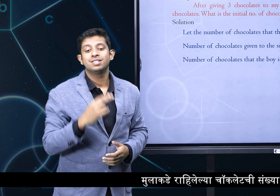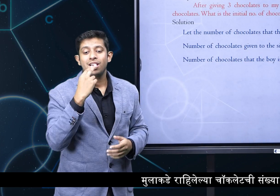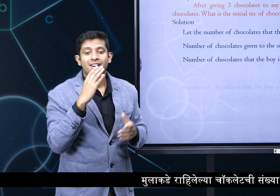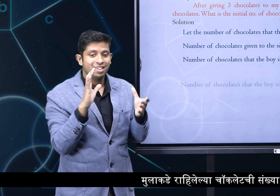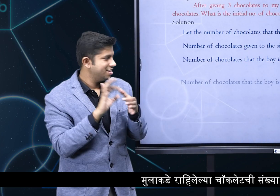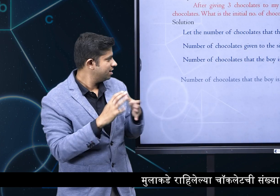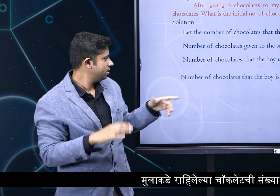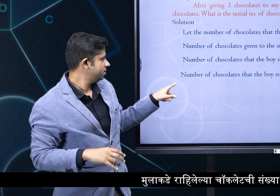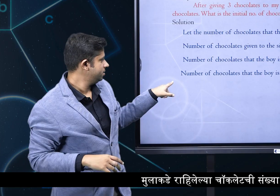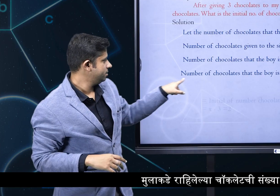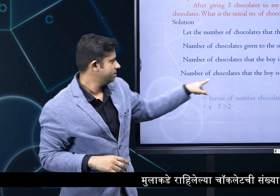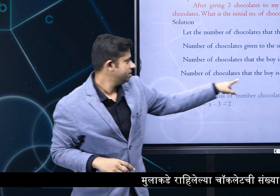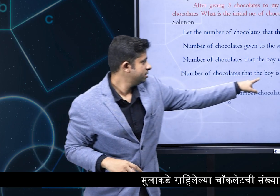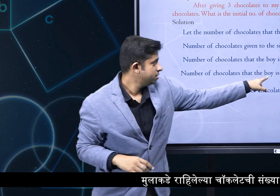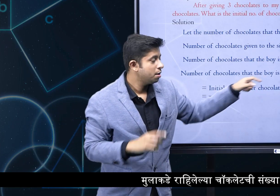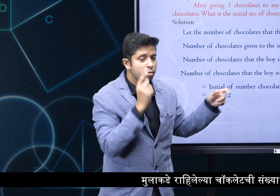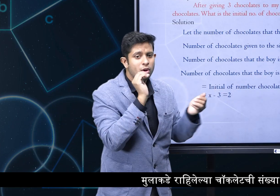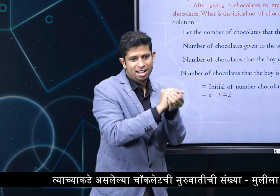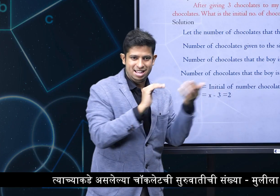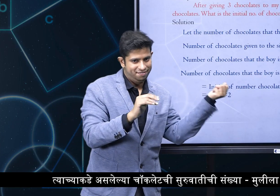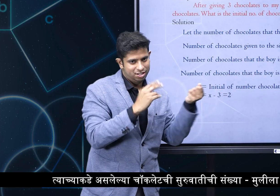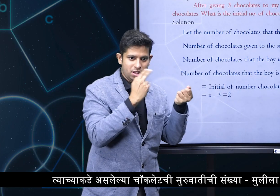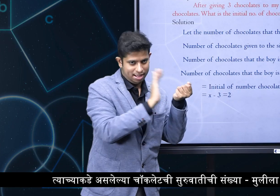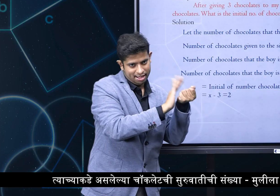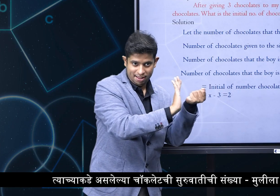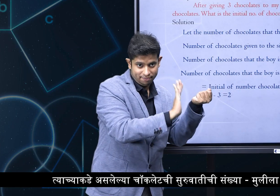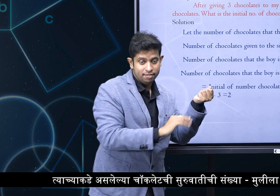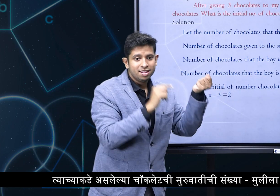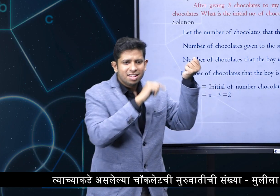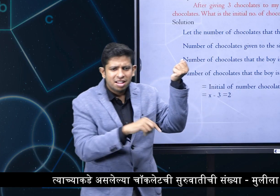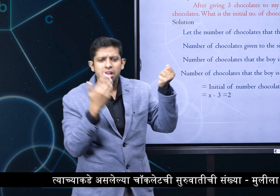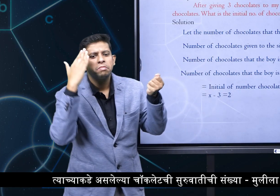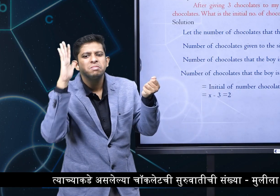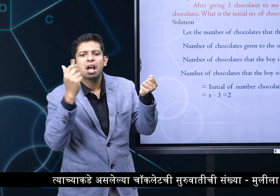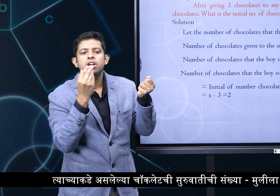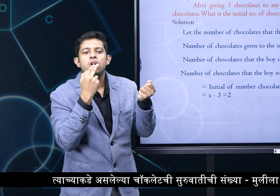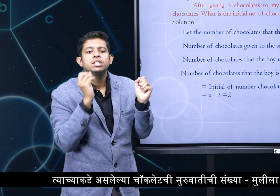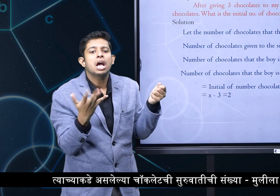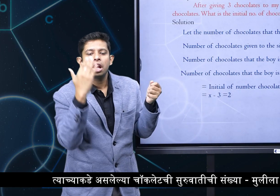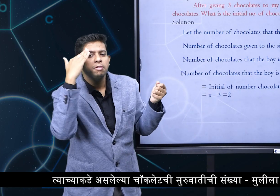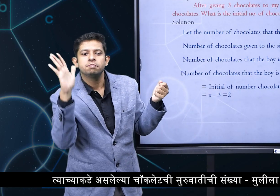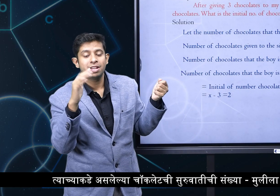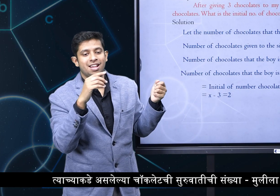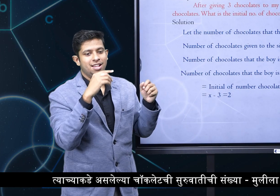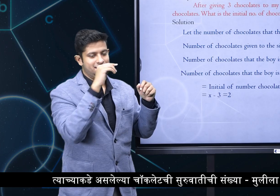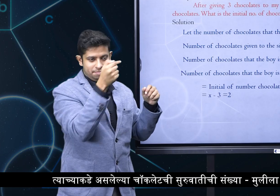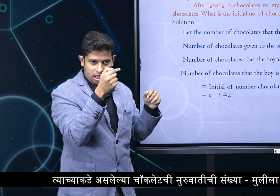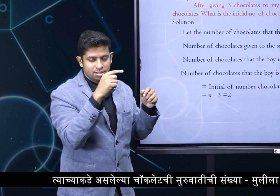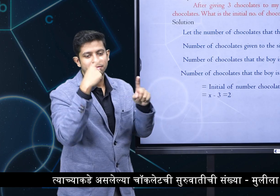मुलाकडे राहिलेल्या चॉकलेटची संख्या इक्वल्स टू त्याच्याकडे असलेल्या चॉकलेटची सुरुवातीची संख्या मायनस मुलीला